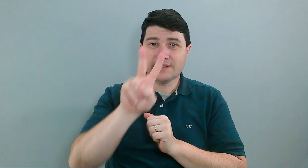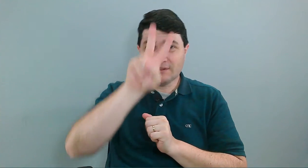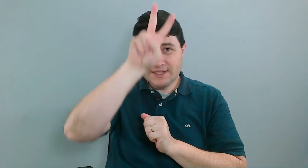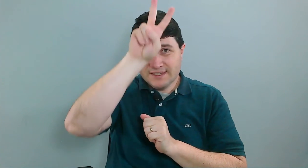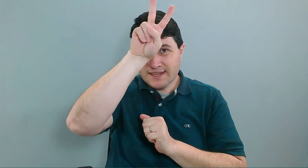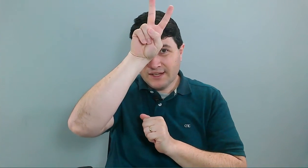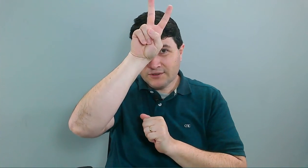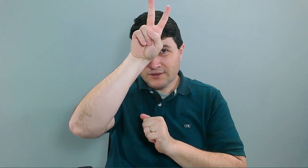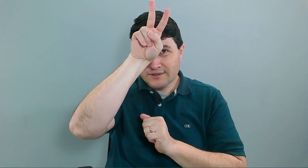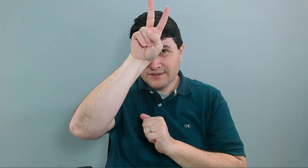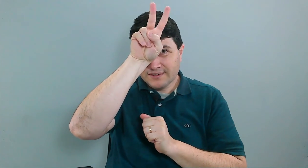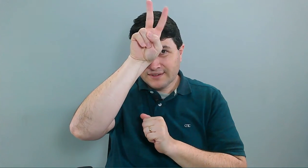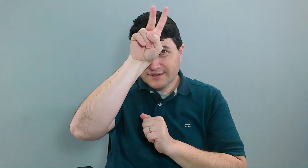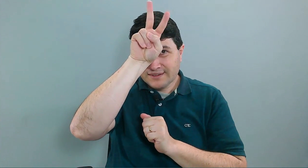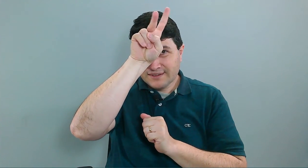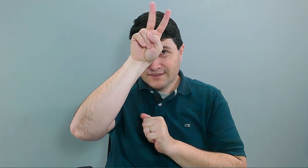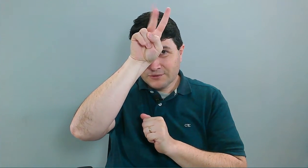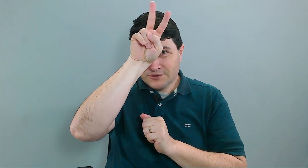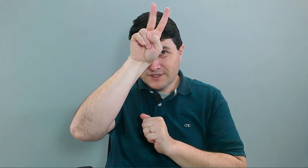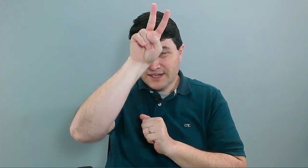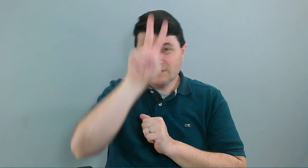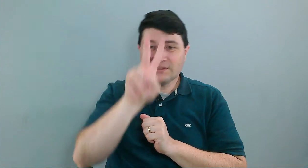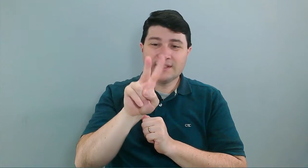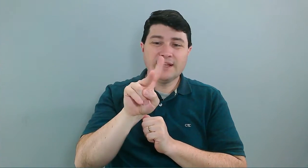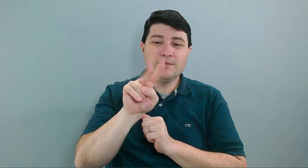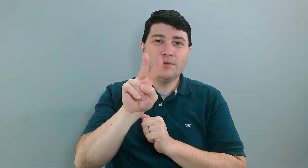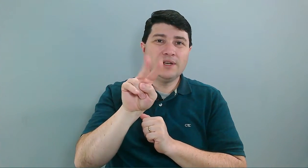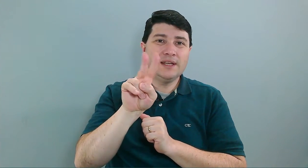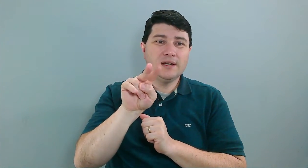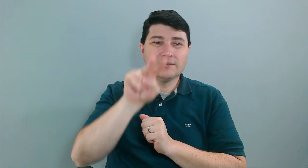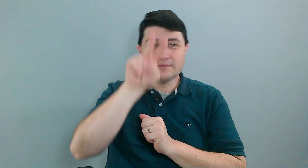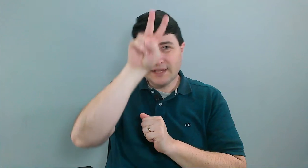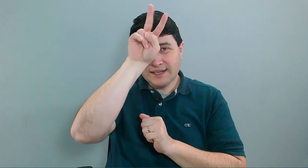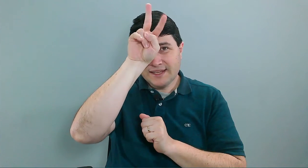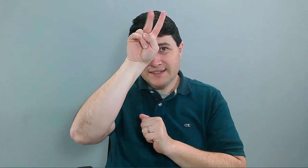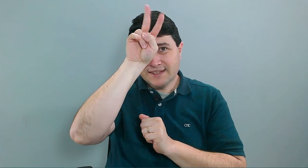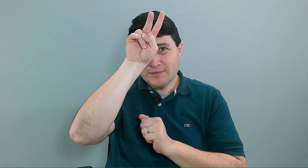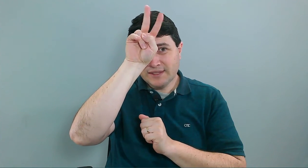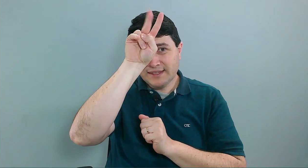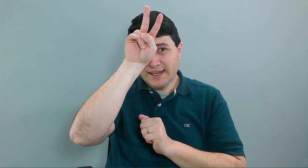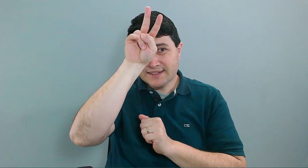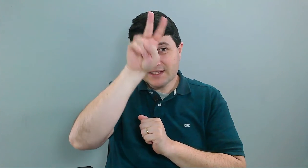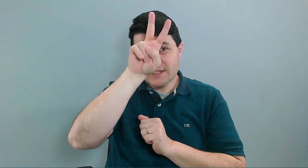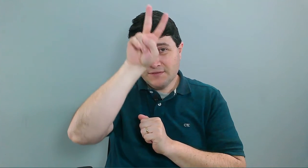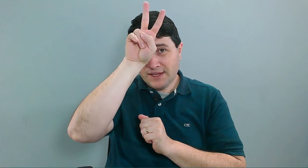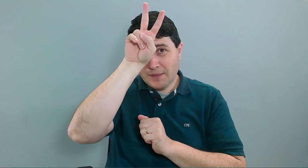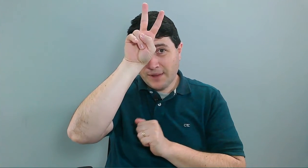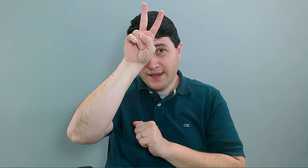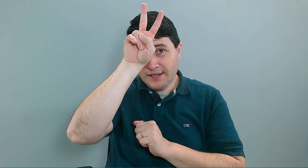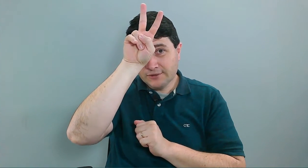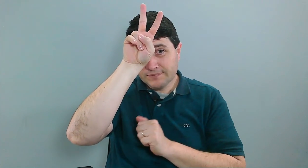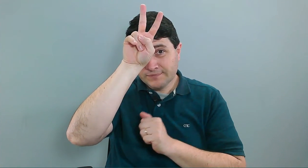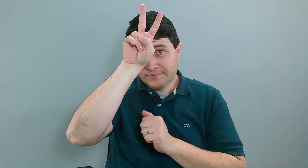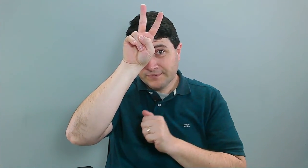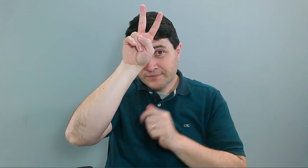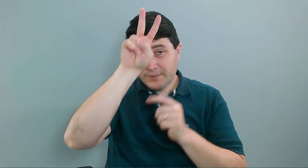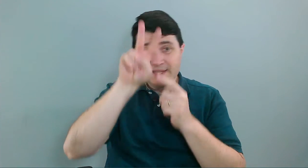de inseto, ó. Os dedos tamborilam aqui em cima, na testa. Se ficar parado, parece que é